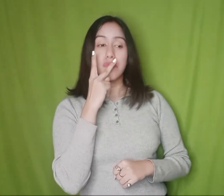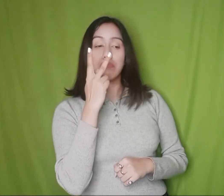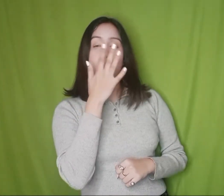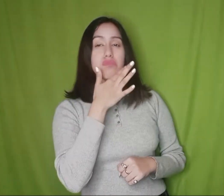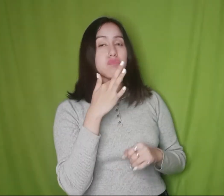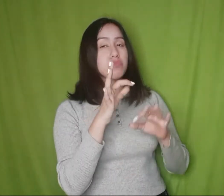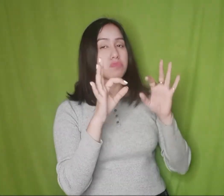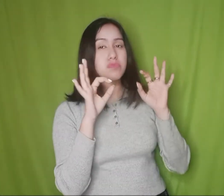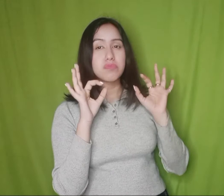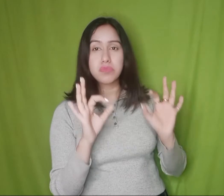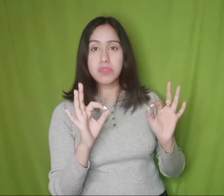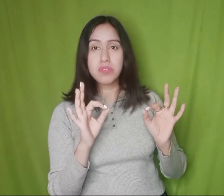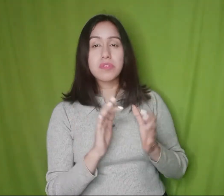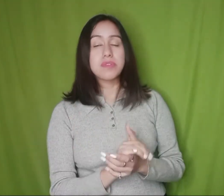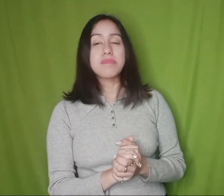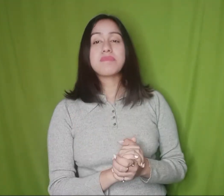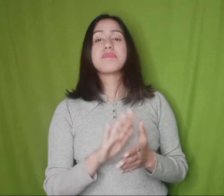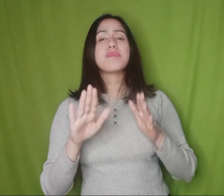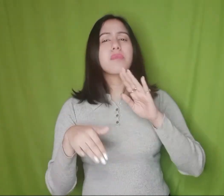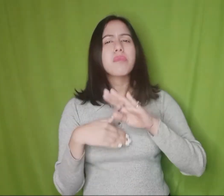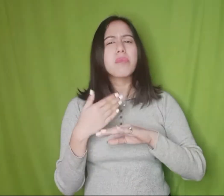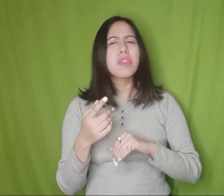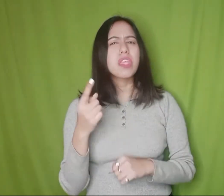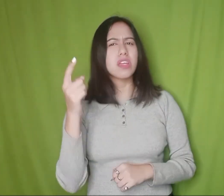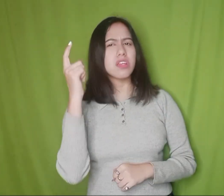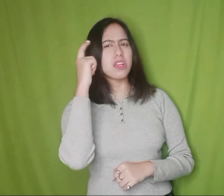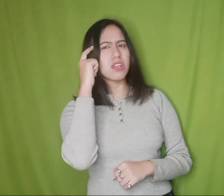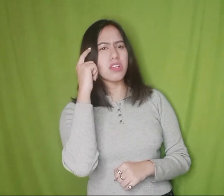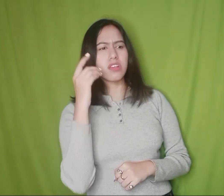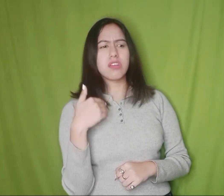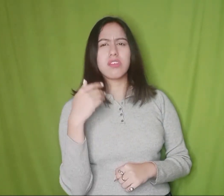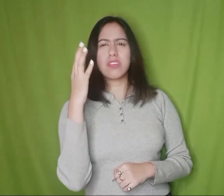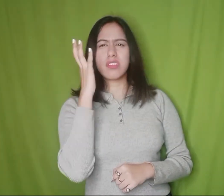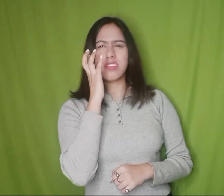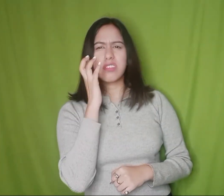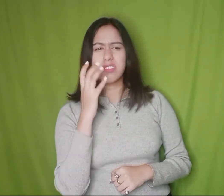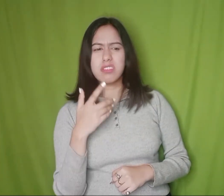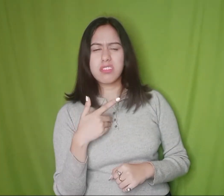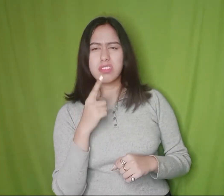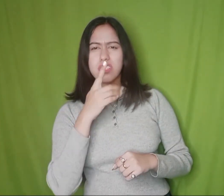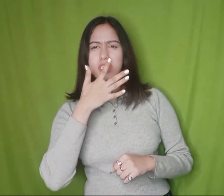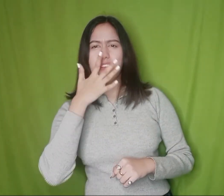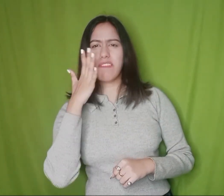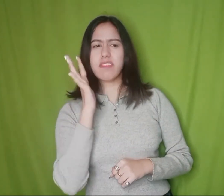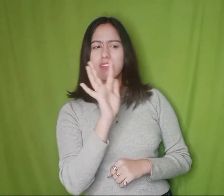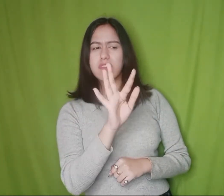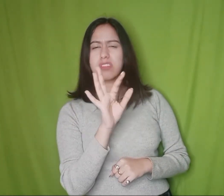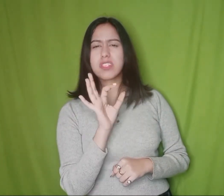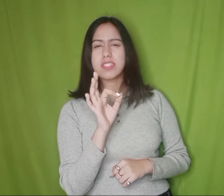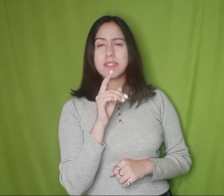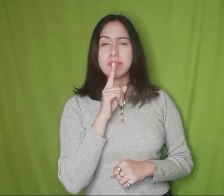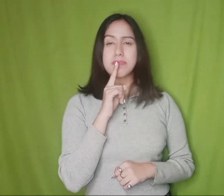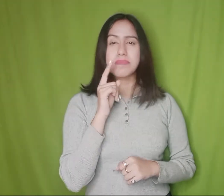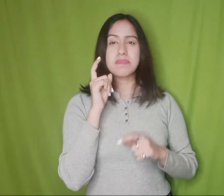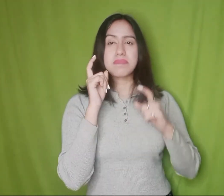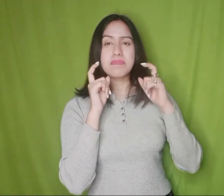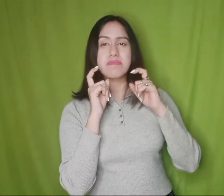था। मीराबाई की सुंदरता के आगे सब फीका था। उदा के मन में कहीं मीरा से कमतर होने